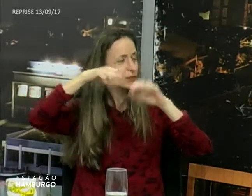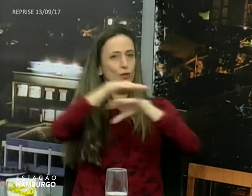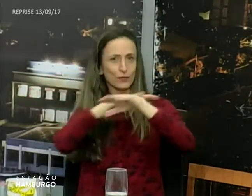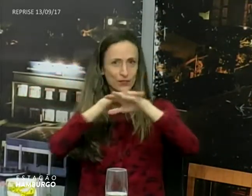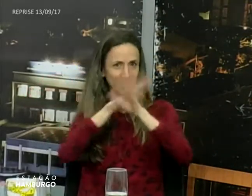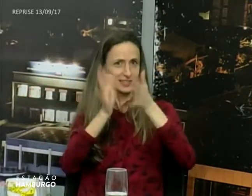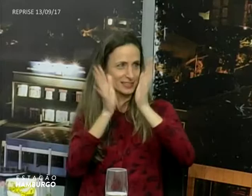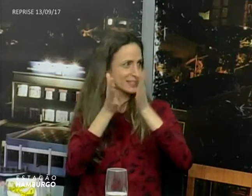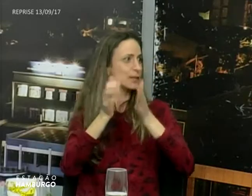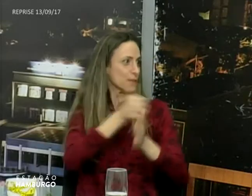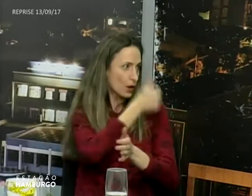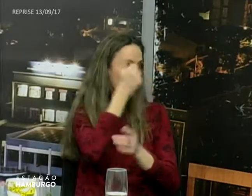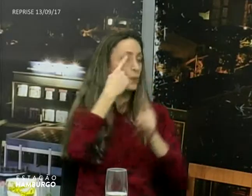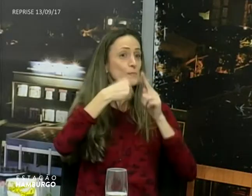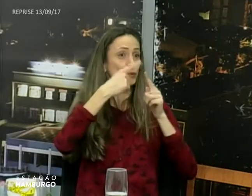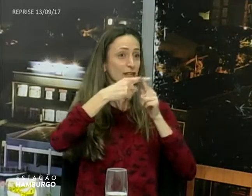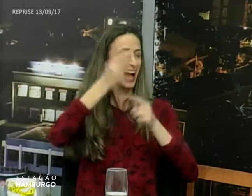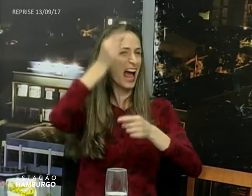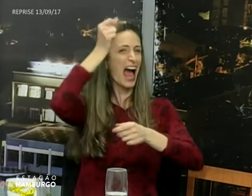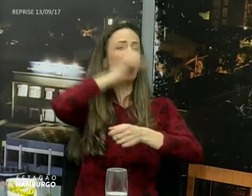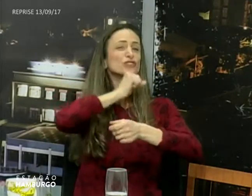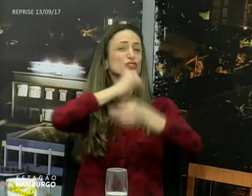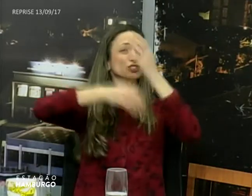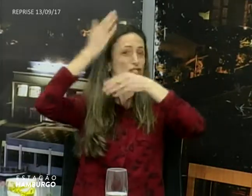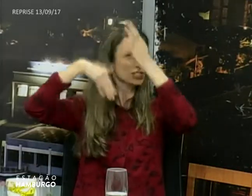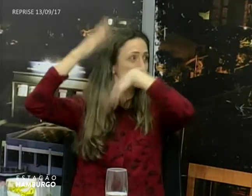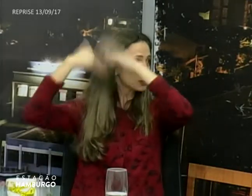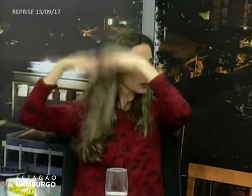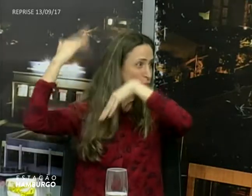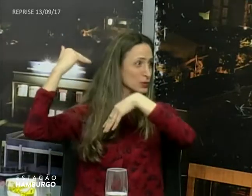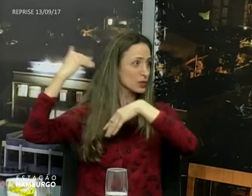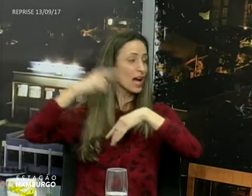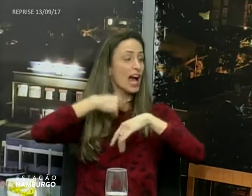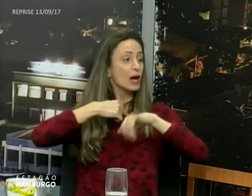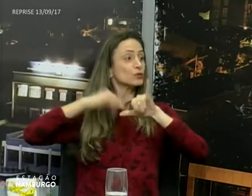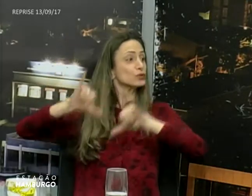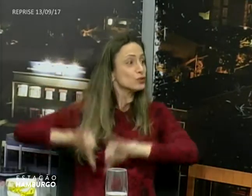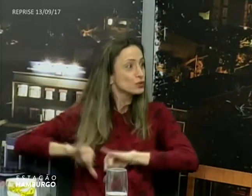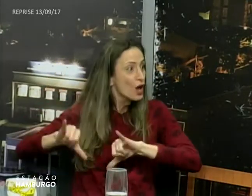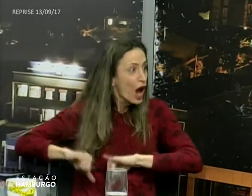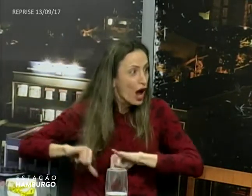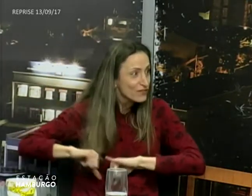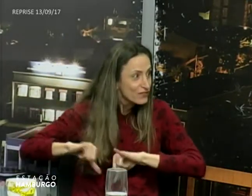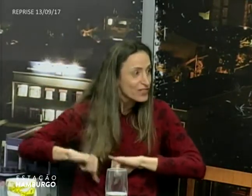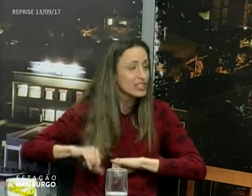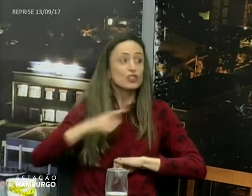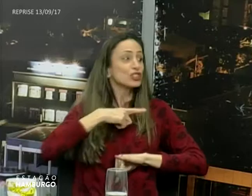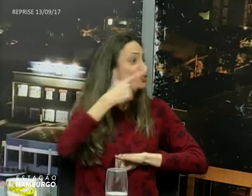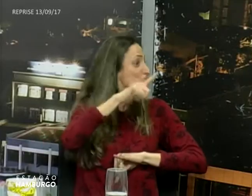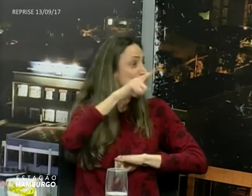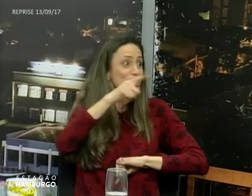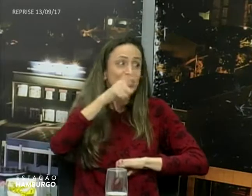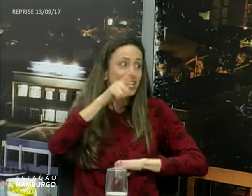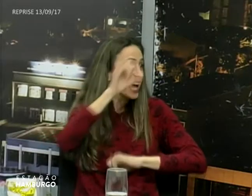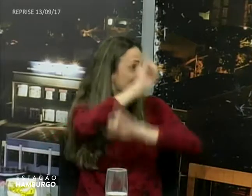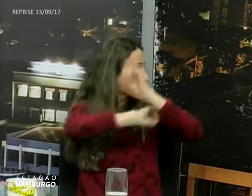filmagem, vídeos, consegue com Libras. Antigamente ela sofria porque não